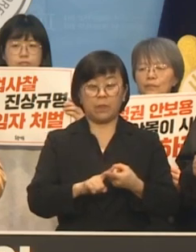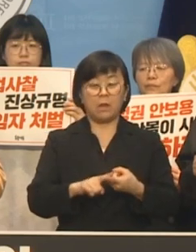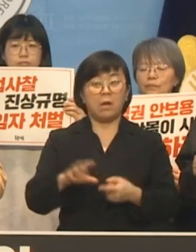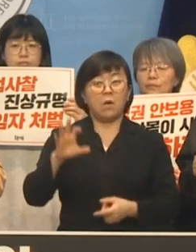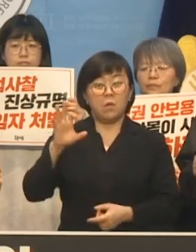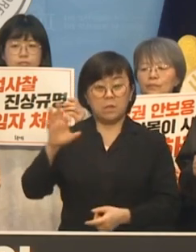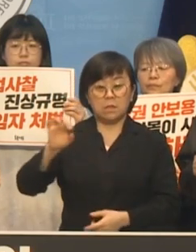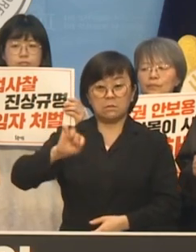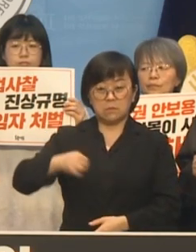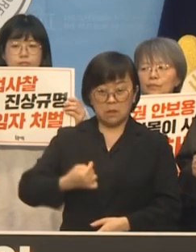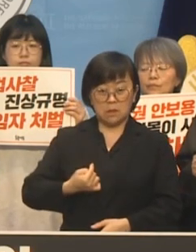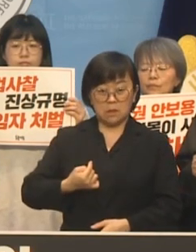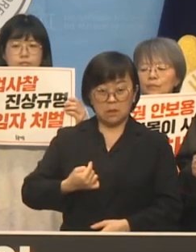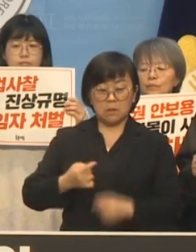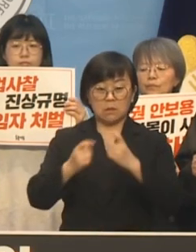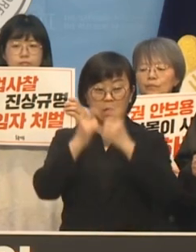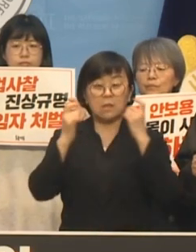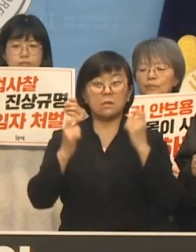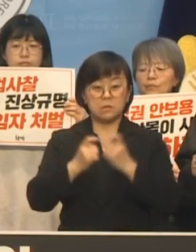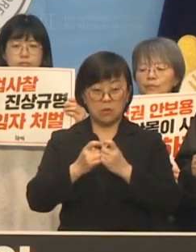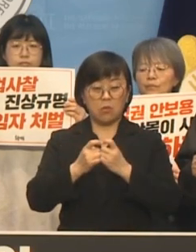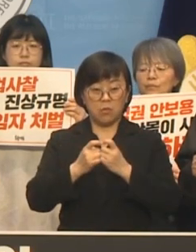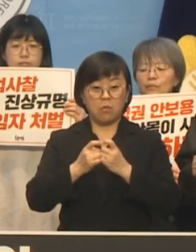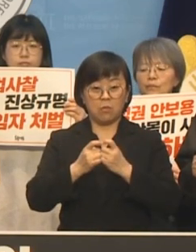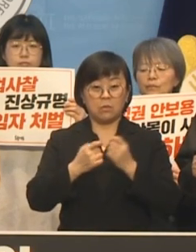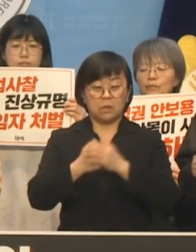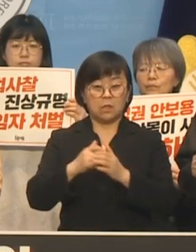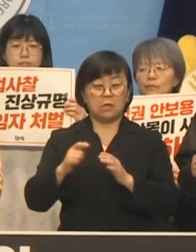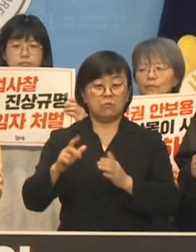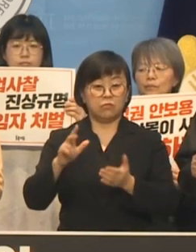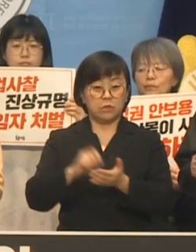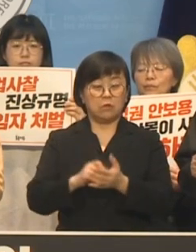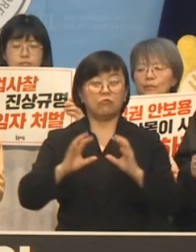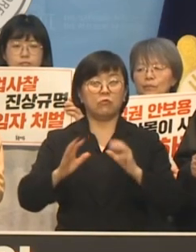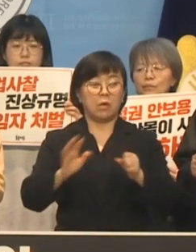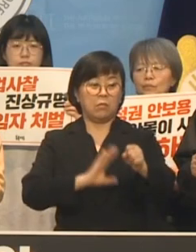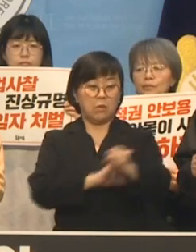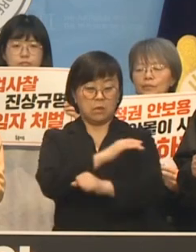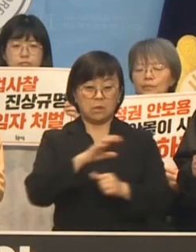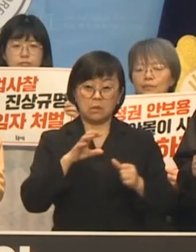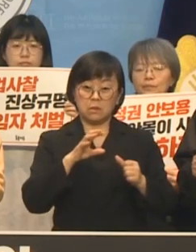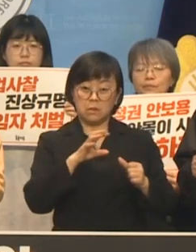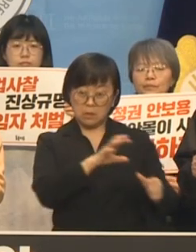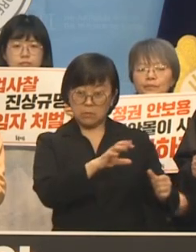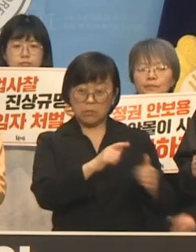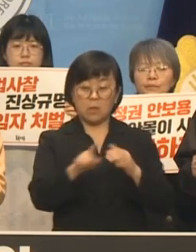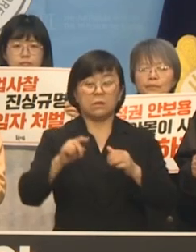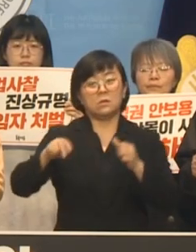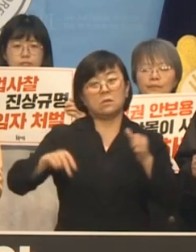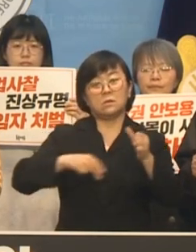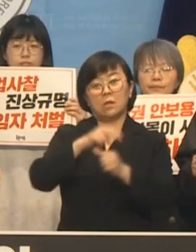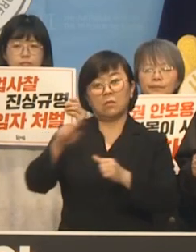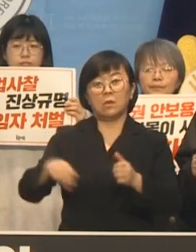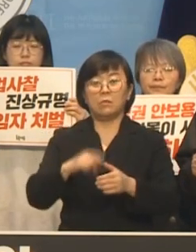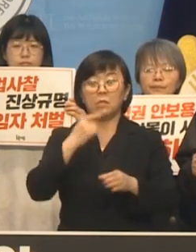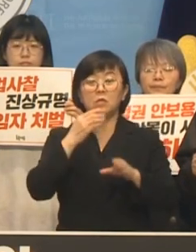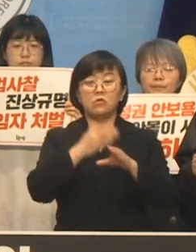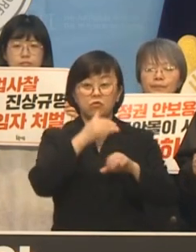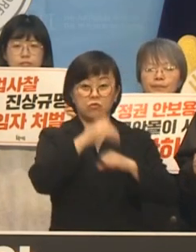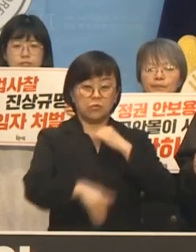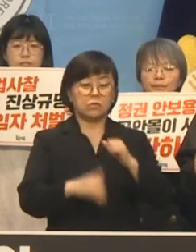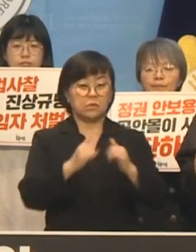화장실에서 자기의 사적인 생계활동을 하는 것조차 국가 권력이 개입해 들어오는 이런 상태가 과연 민주사회라고 할 수